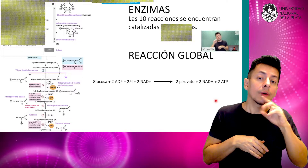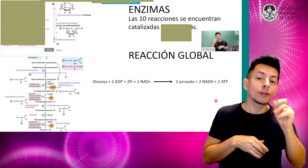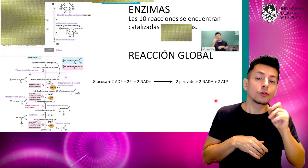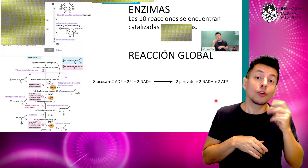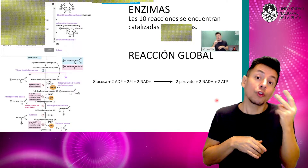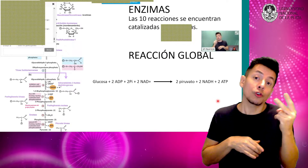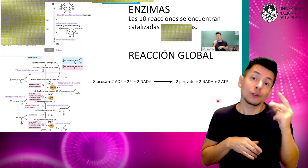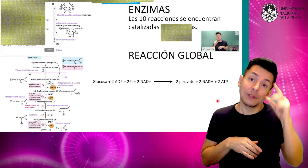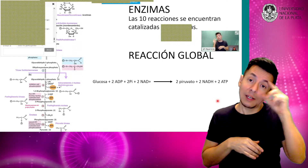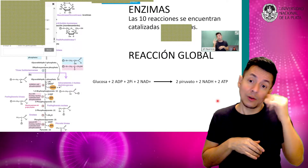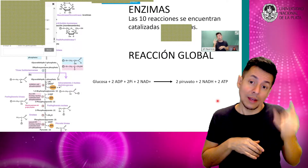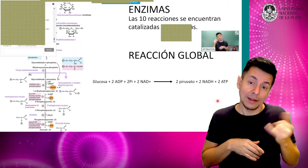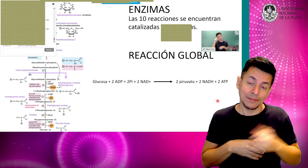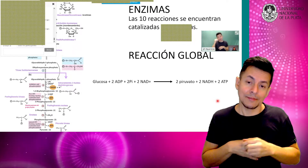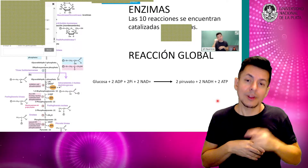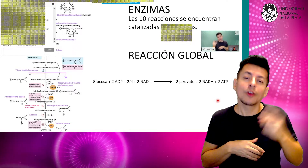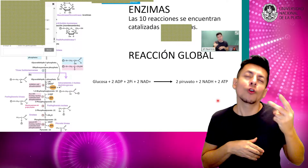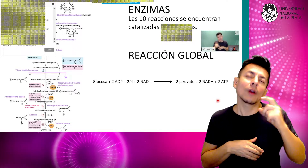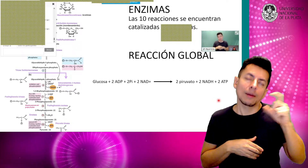proceso.